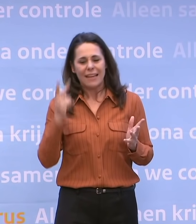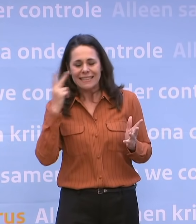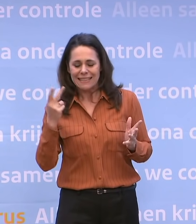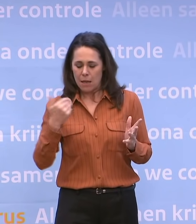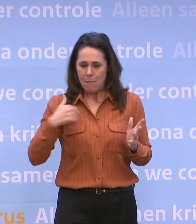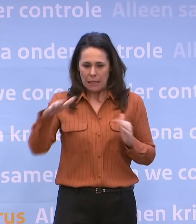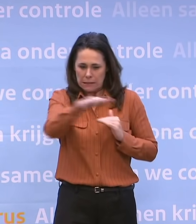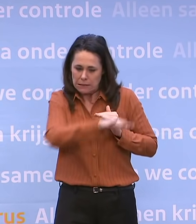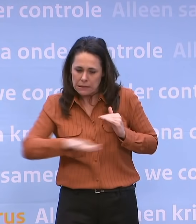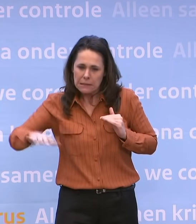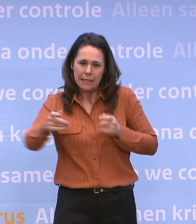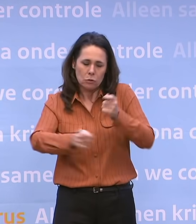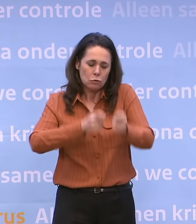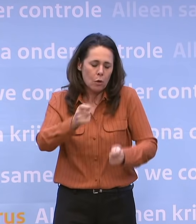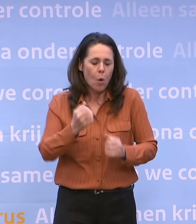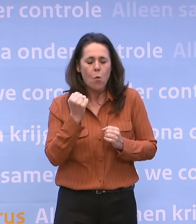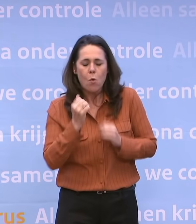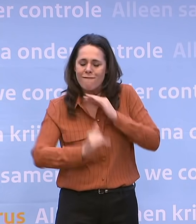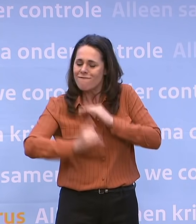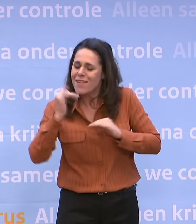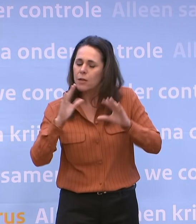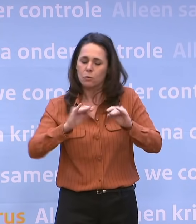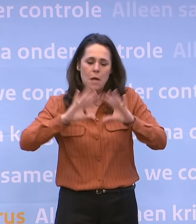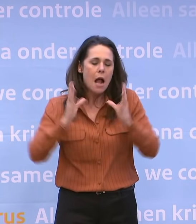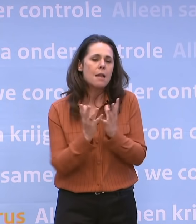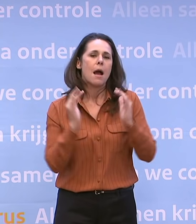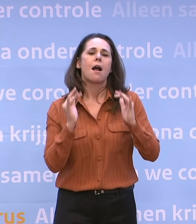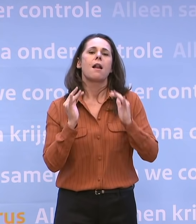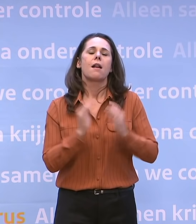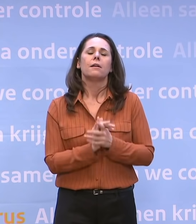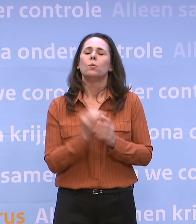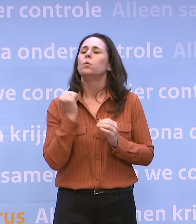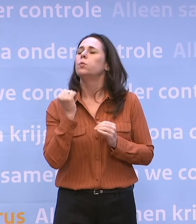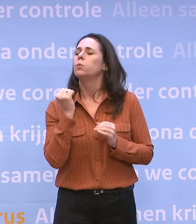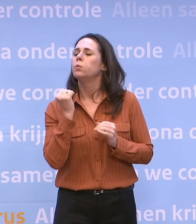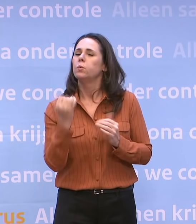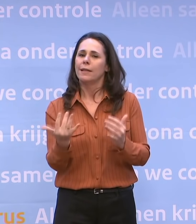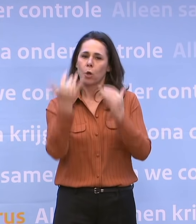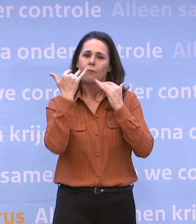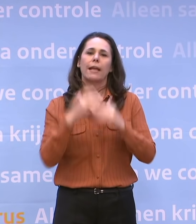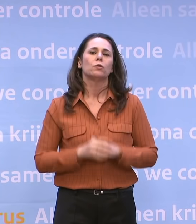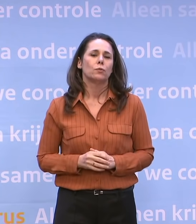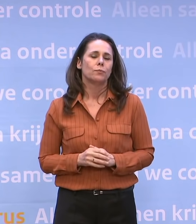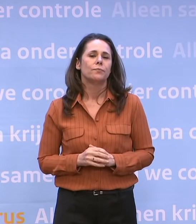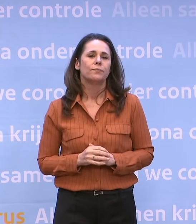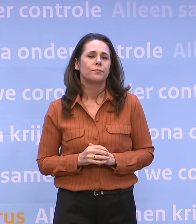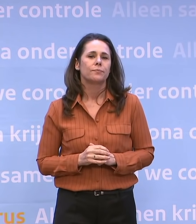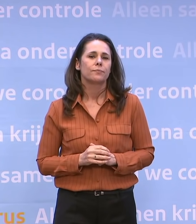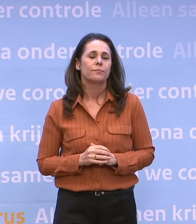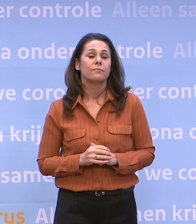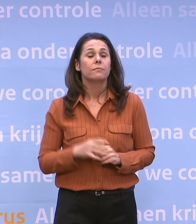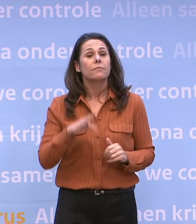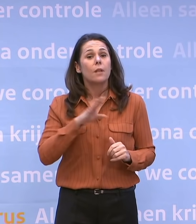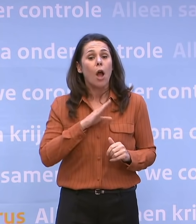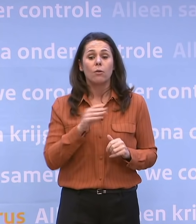de mensen daar deze dagen leveren om dat voor elkaar te krijgen, dat is echt enorm indrukwekkend. En dat geldt ook voor de extra